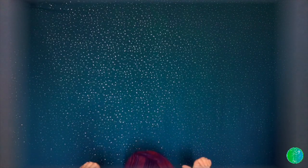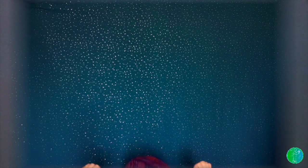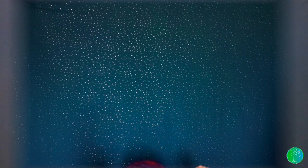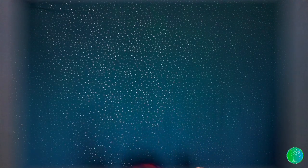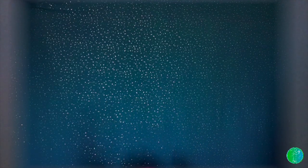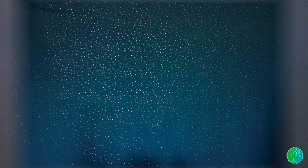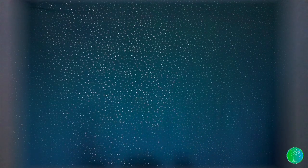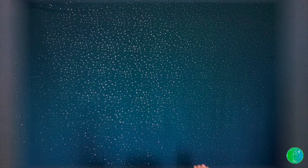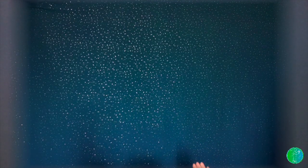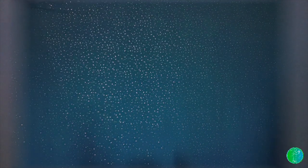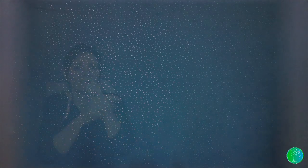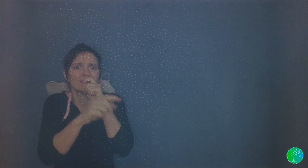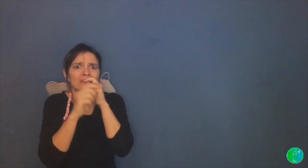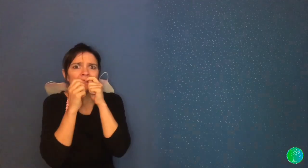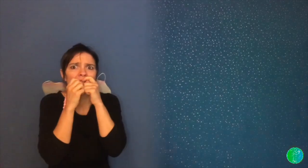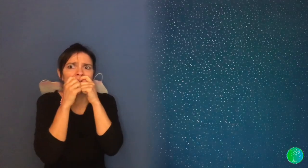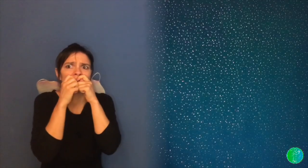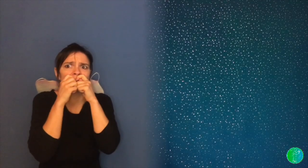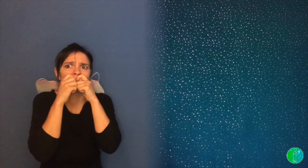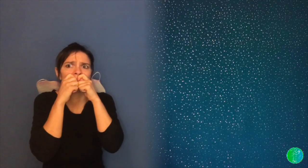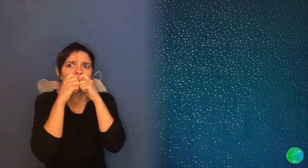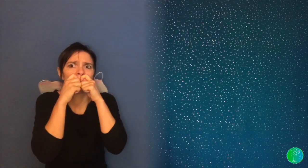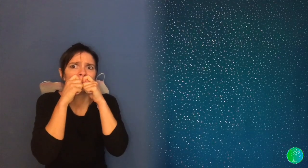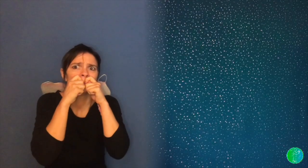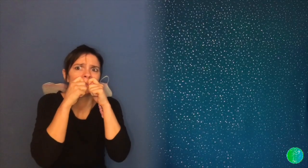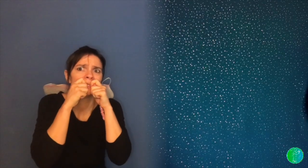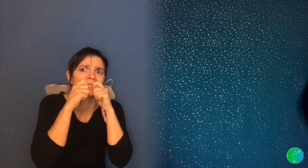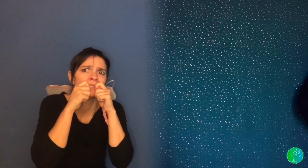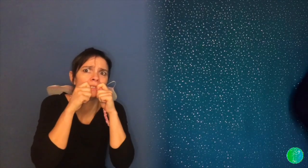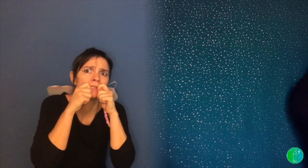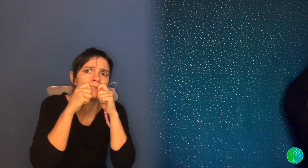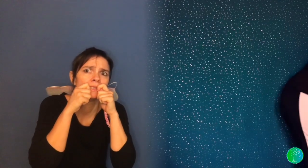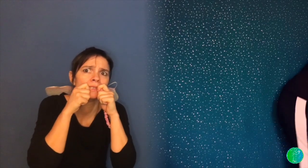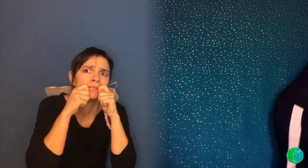et rejoint Hortense.